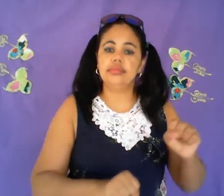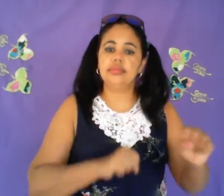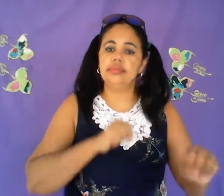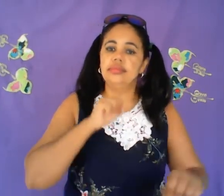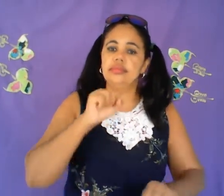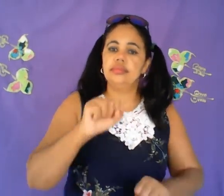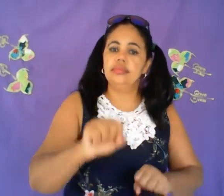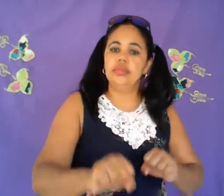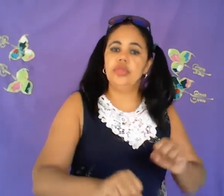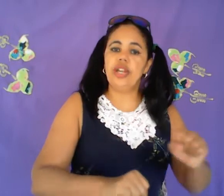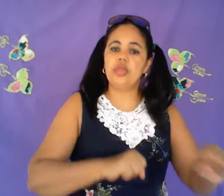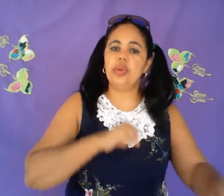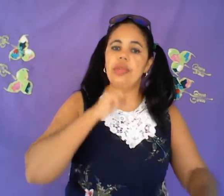Eu faço primeiro, ó.